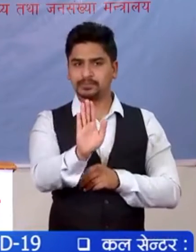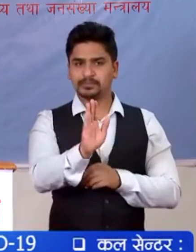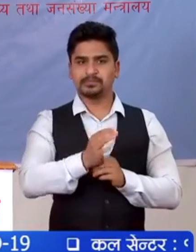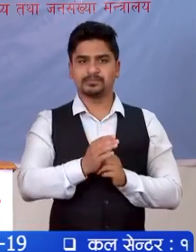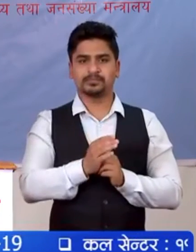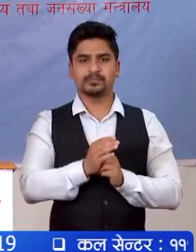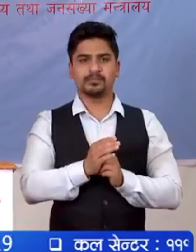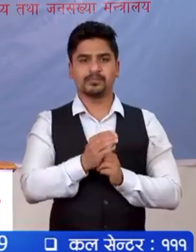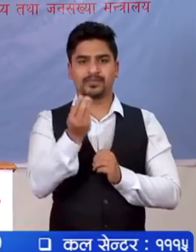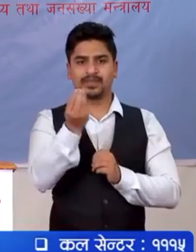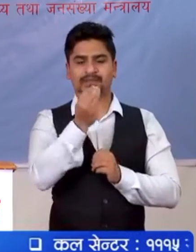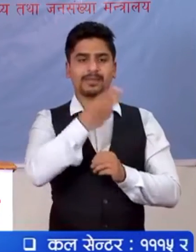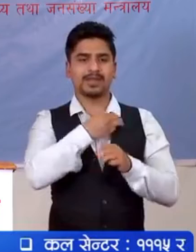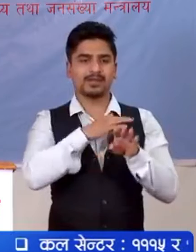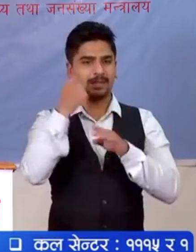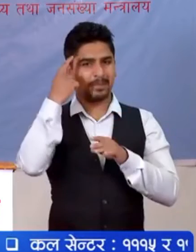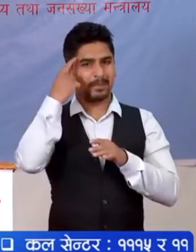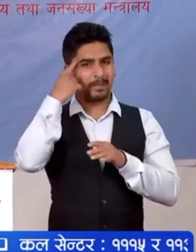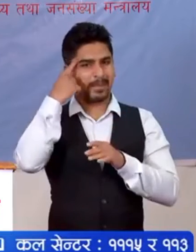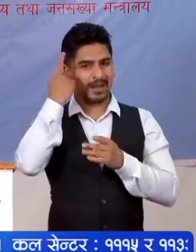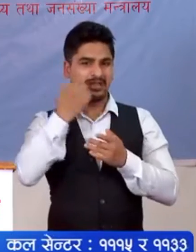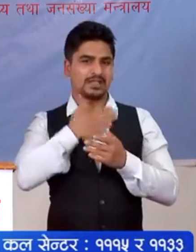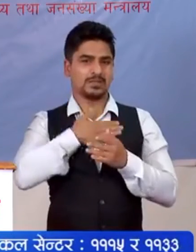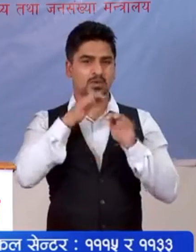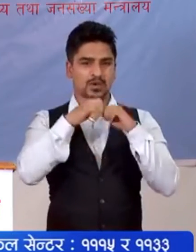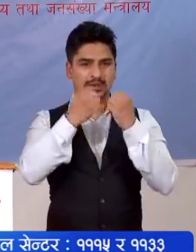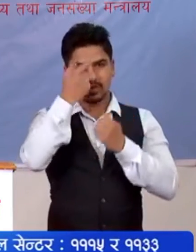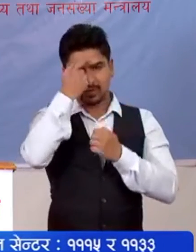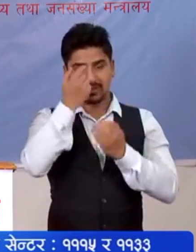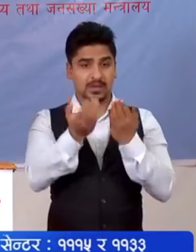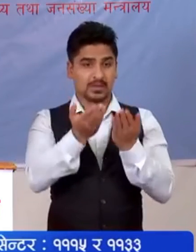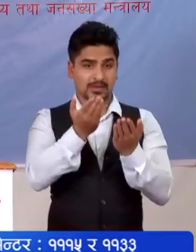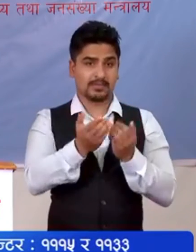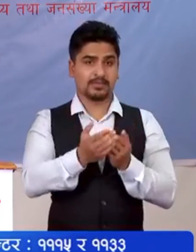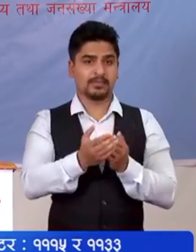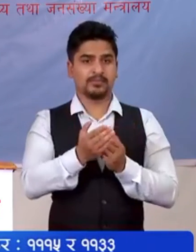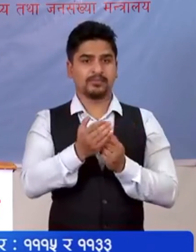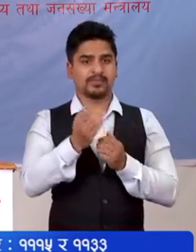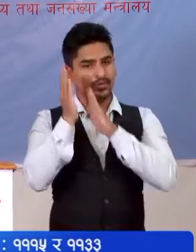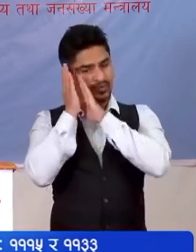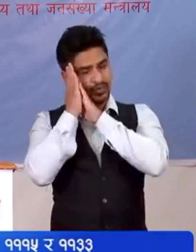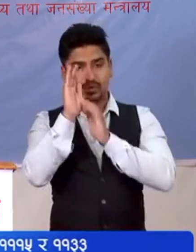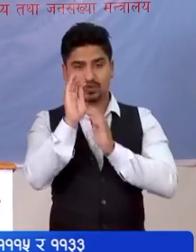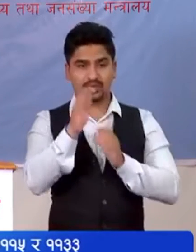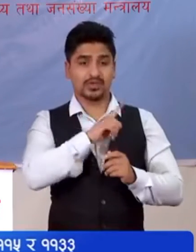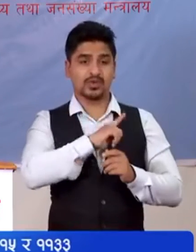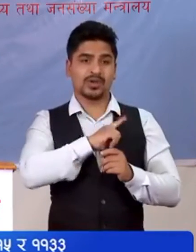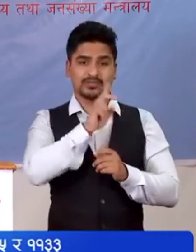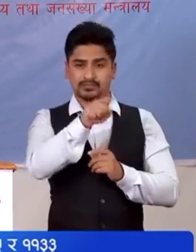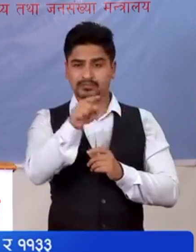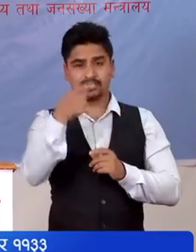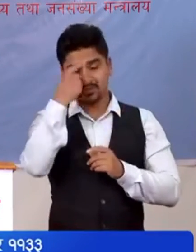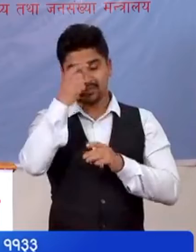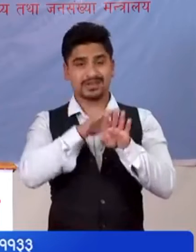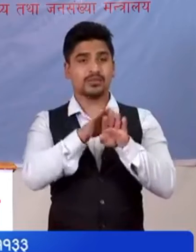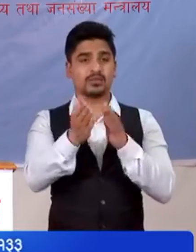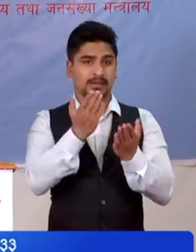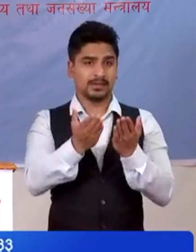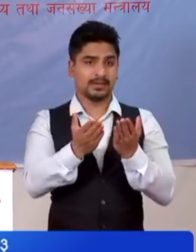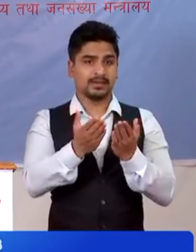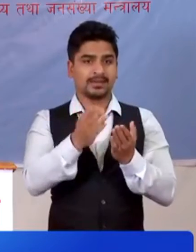हुनसक्छ। केहीलाई मानसिक वा मनोसामाजिक समस्या पर्न सक्ने, सुत्न नसक्ने, डराउने आदि समस्याहरू आउन